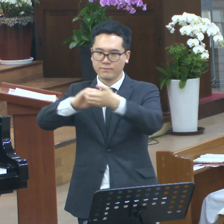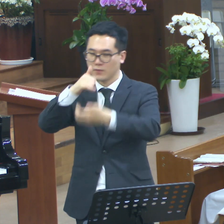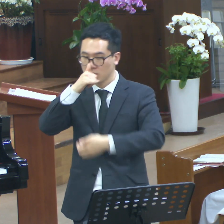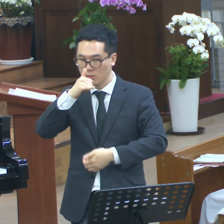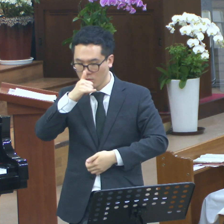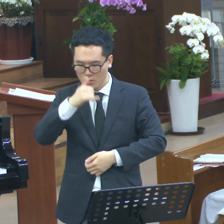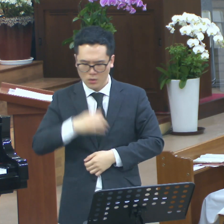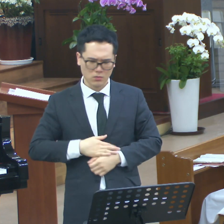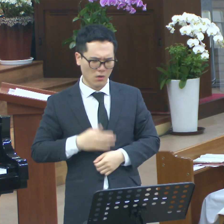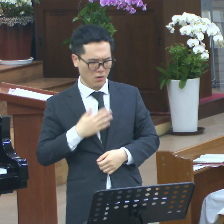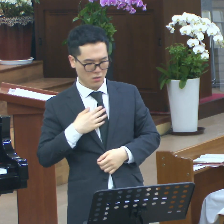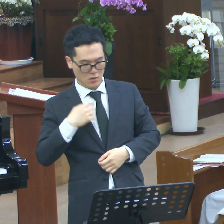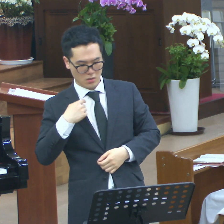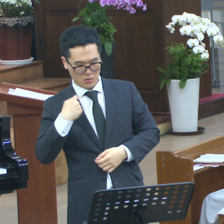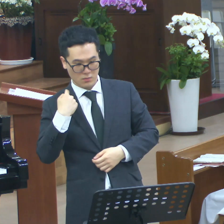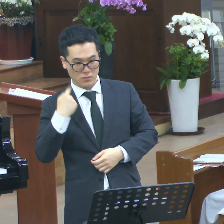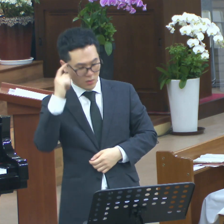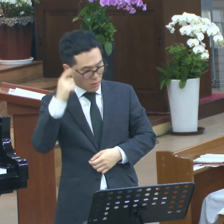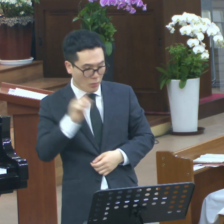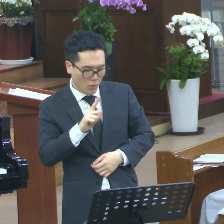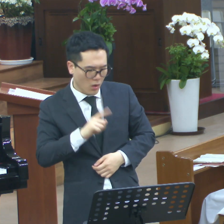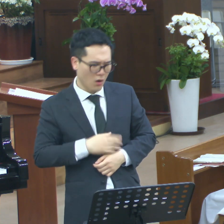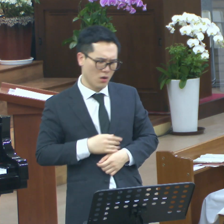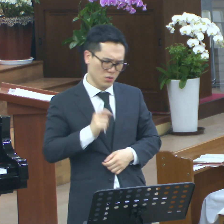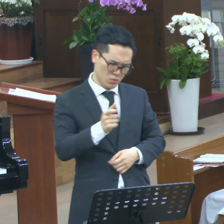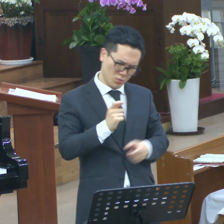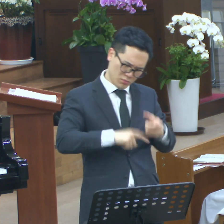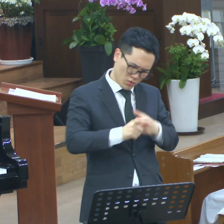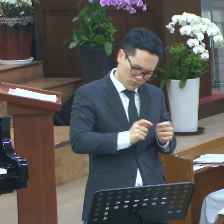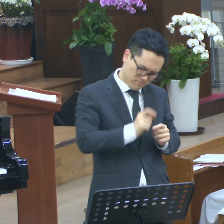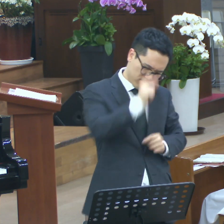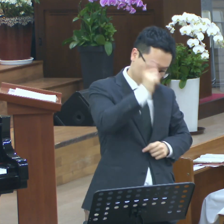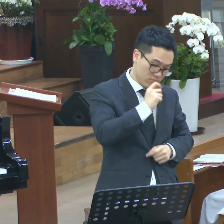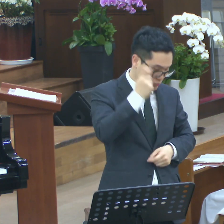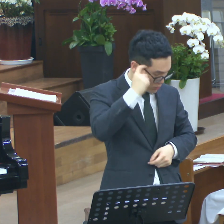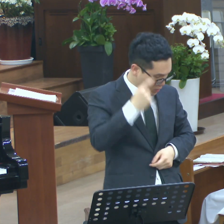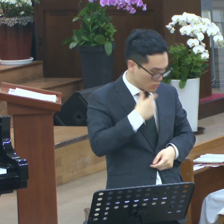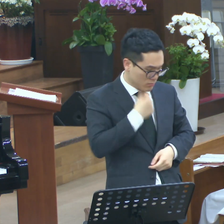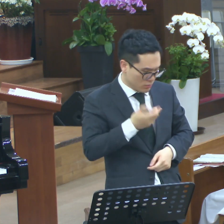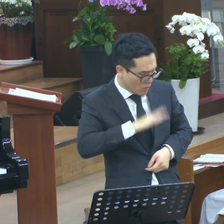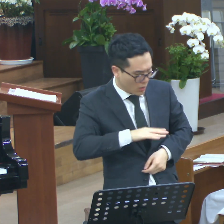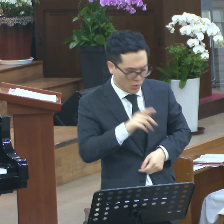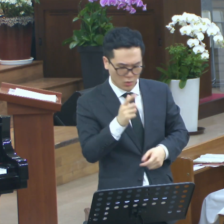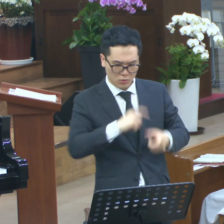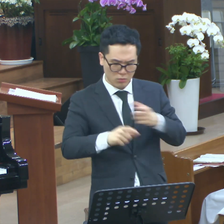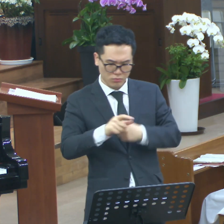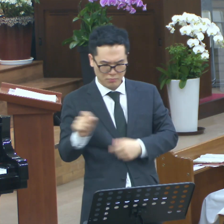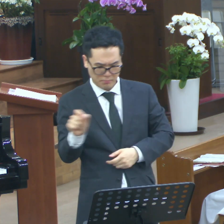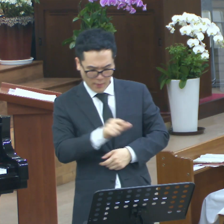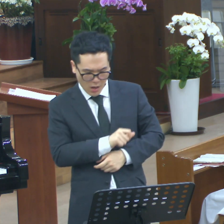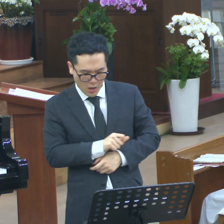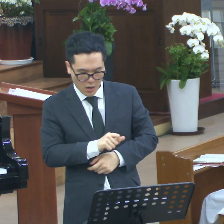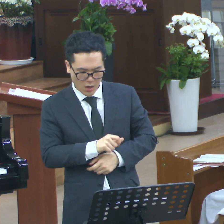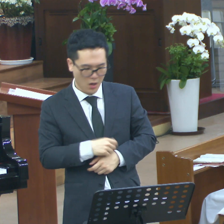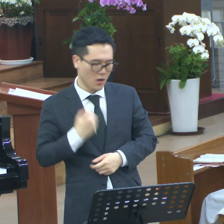너무 속도가 빠르다. 이 말씀을 하나하나 찾아보고 서적들을 보고 하는데 그게 얼마나 기쁜지